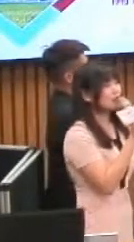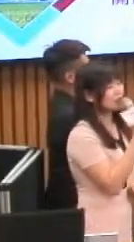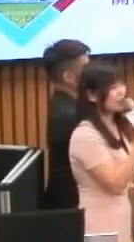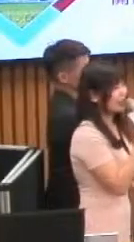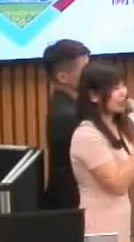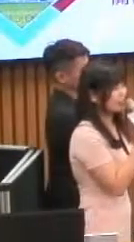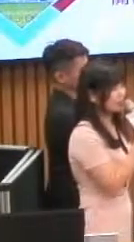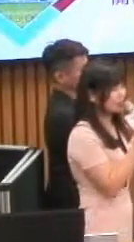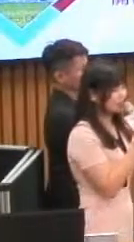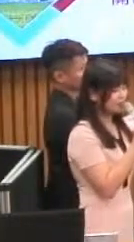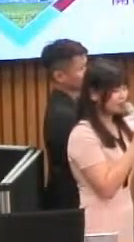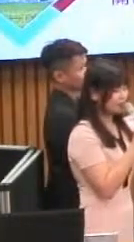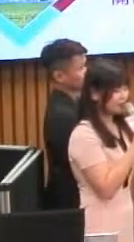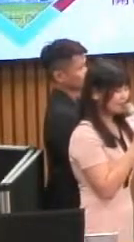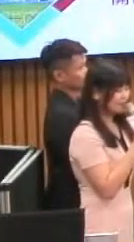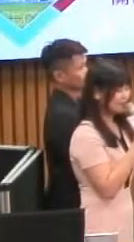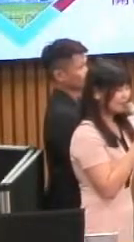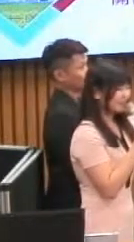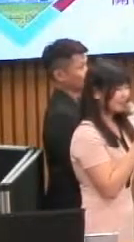中间挥手的地方开始。